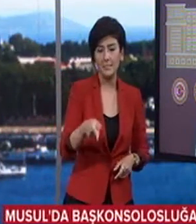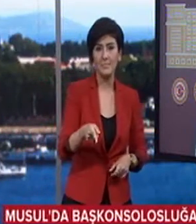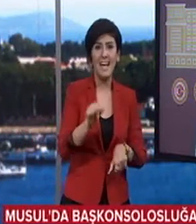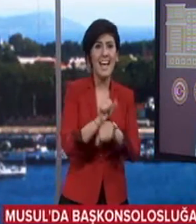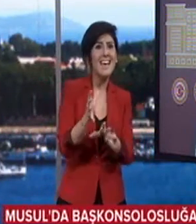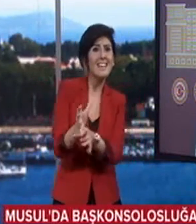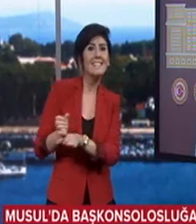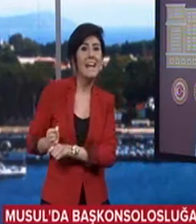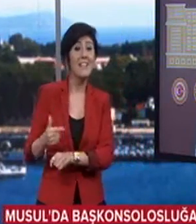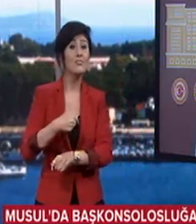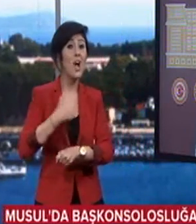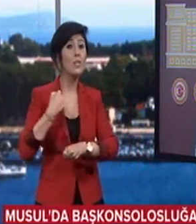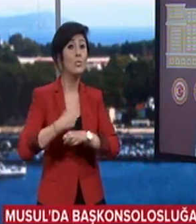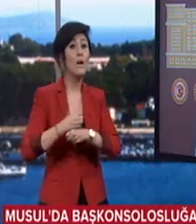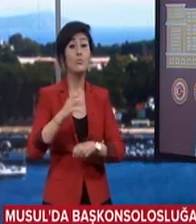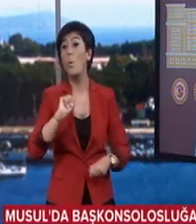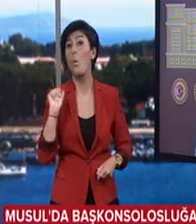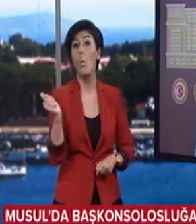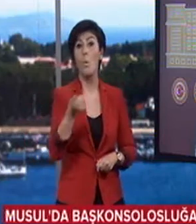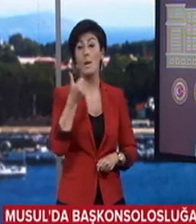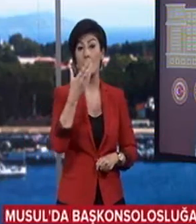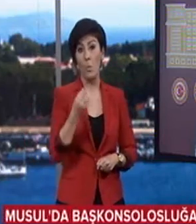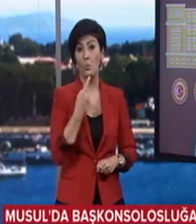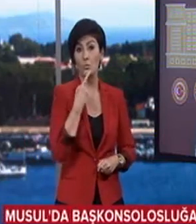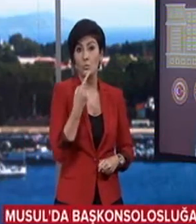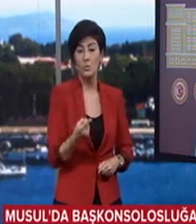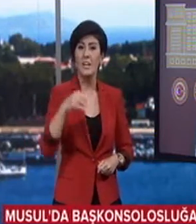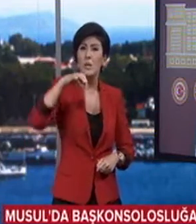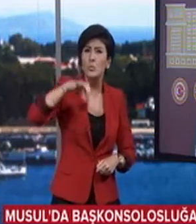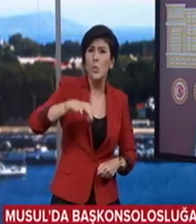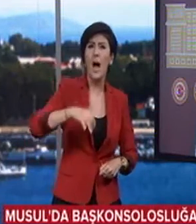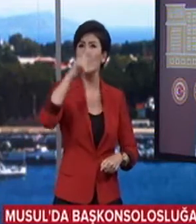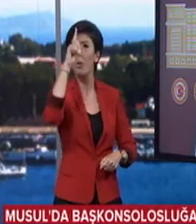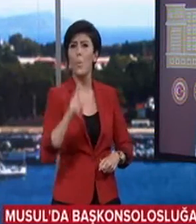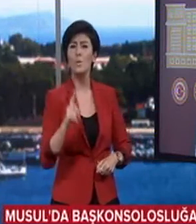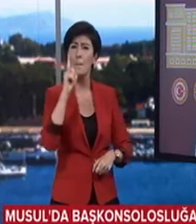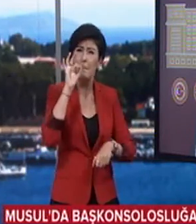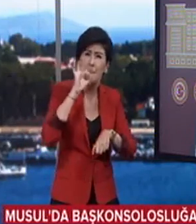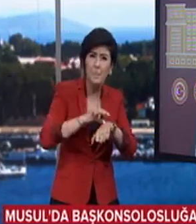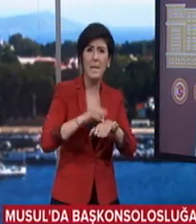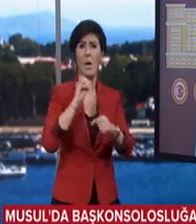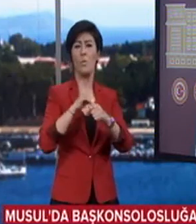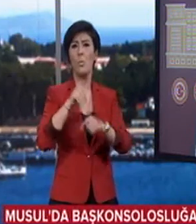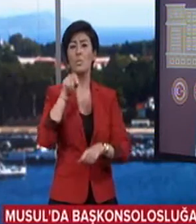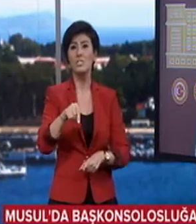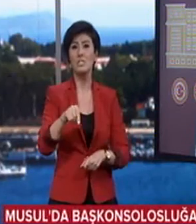yaptı. Rehinelerin can güvenliğinin çok önemli olduğunu belirten Vural, "şu anda önceliğimizin bir an